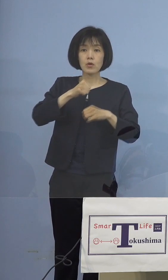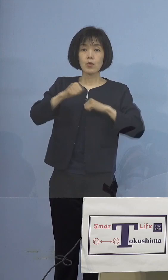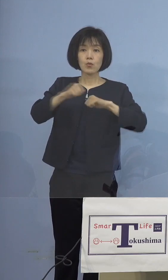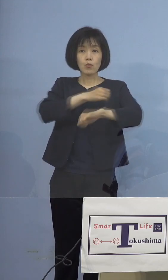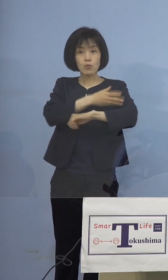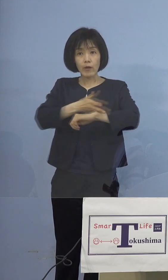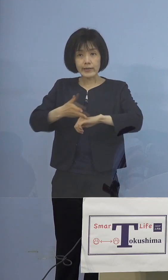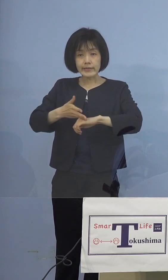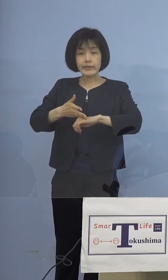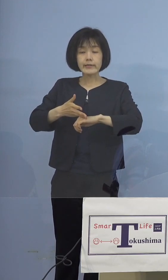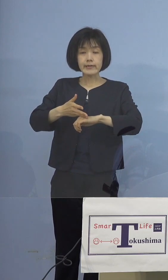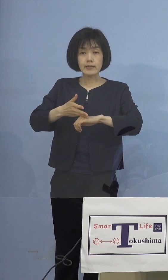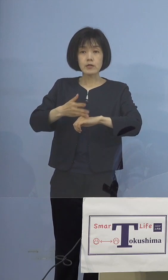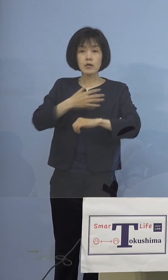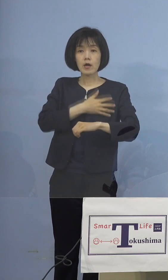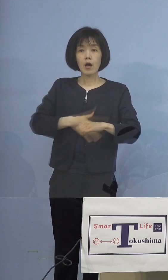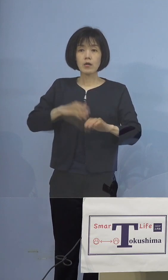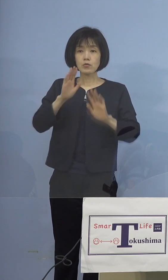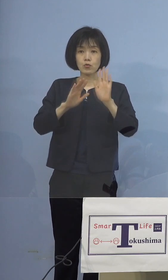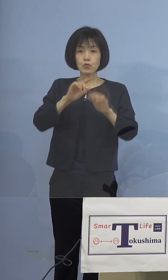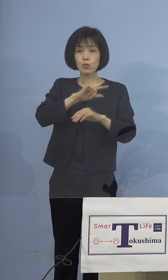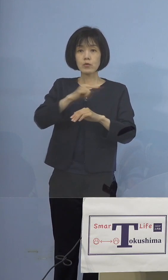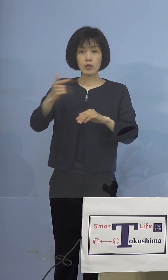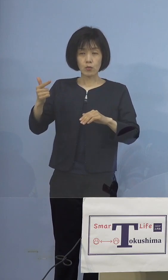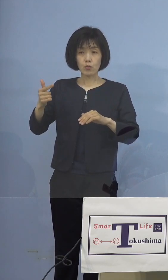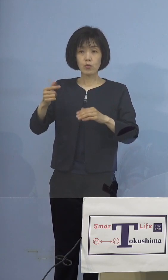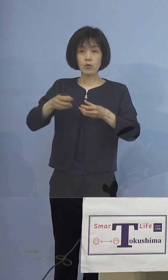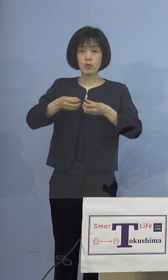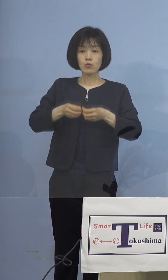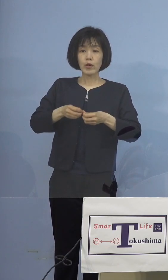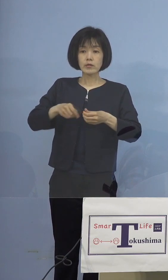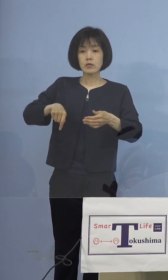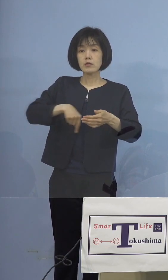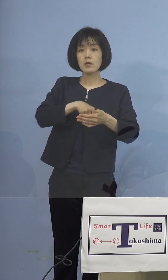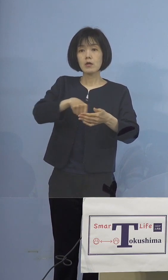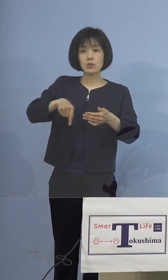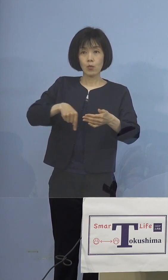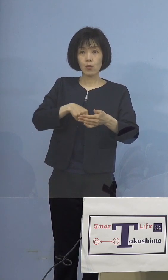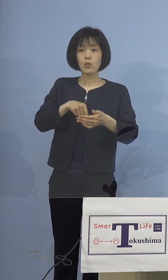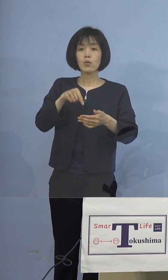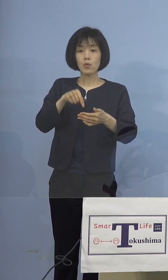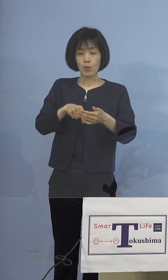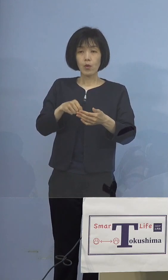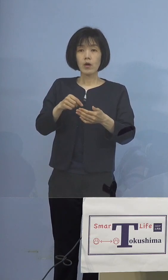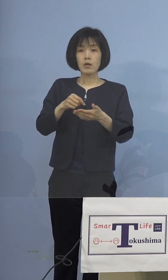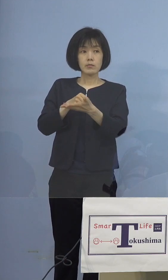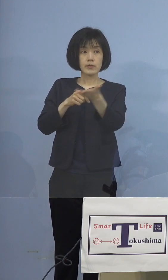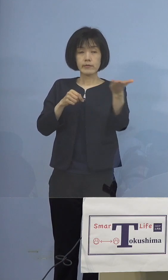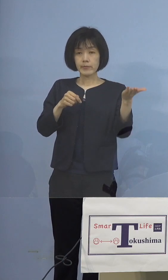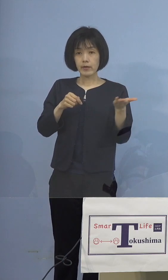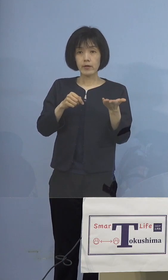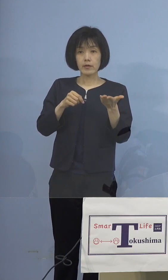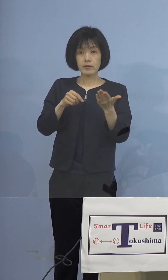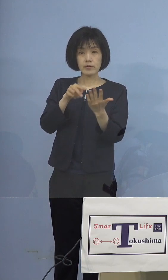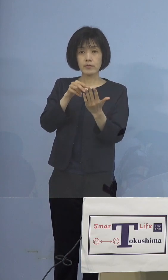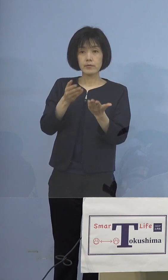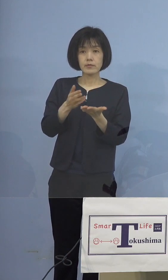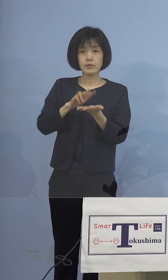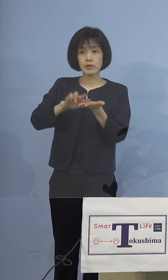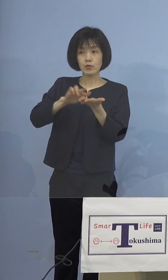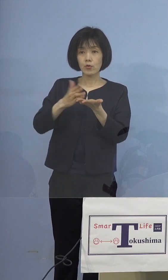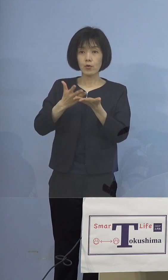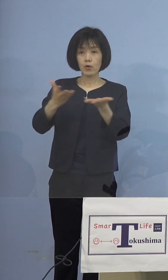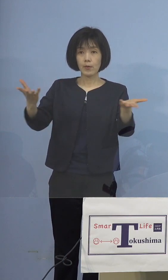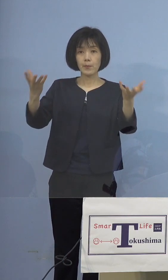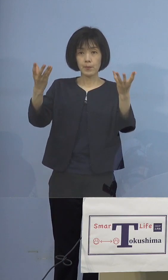動歴、症状の程度等の詳細につきましては記者の皆様のお手元に配布の資料をご